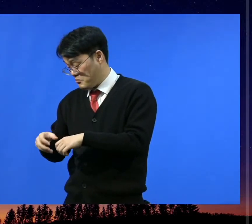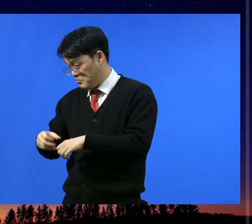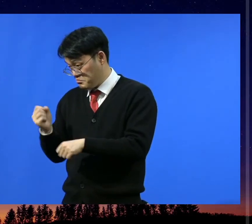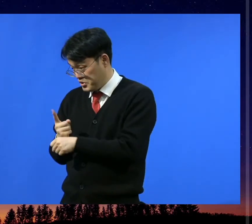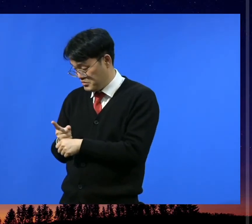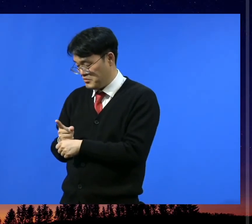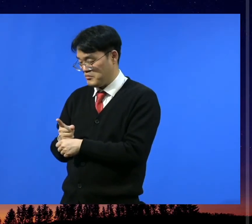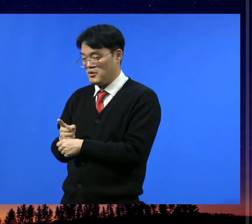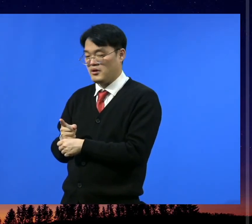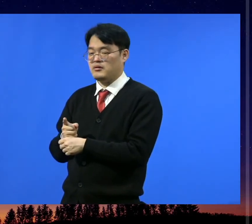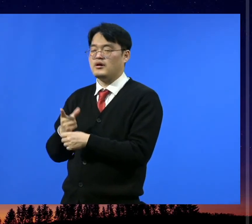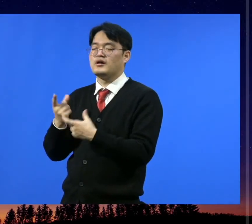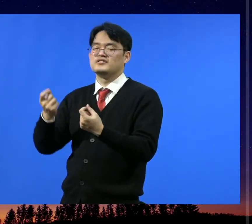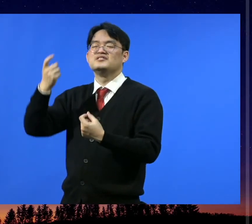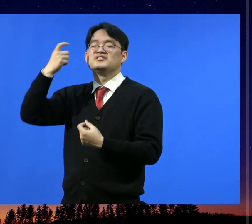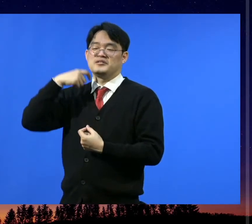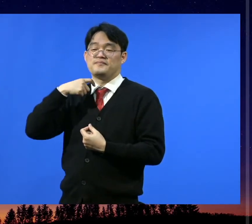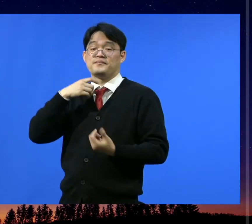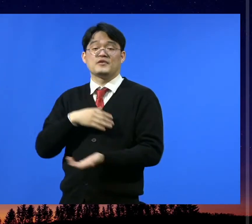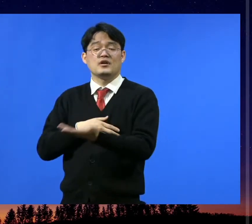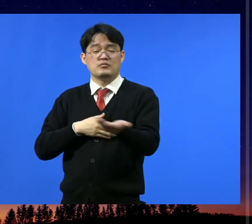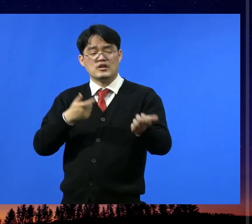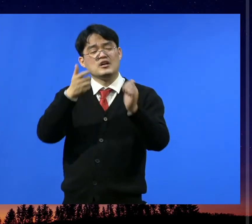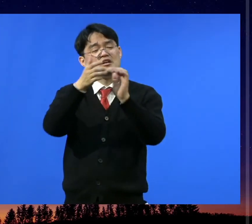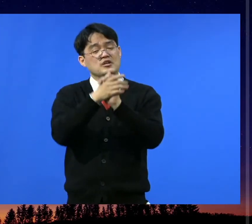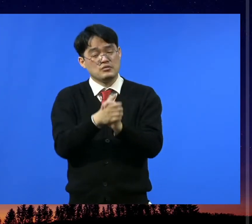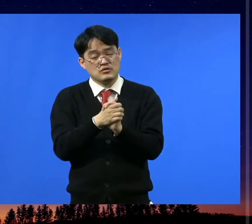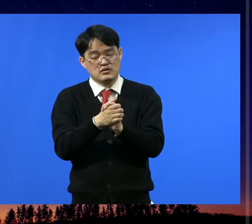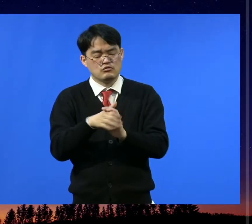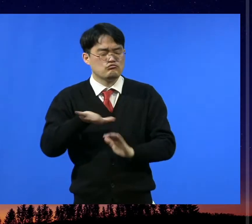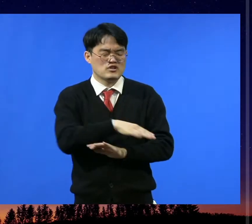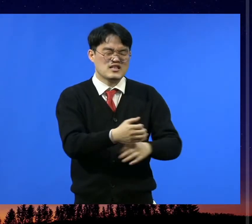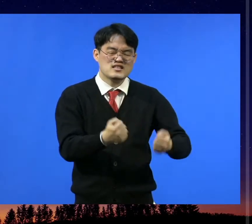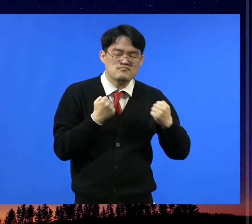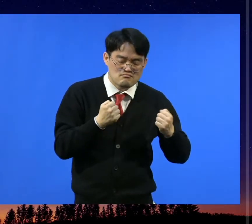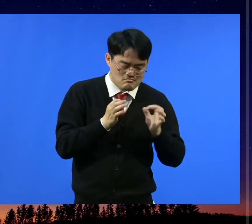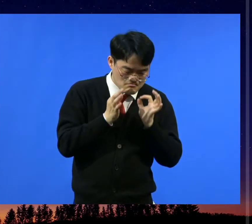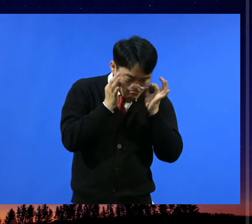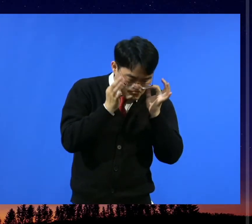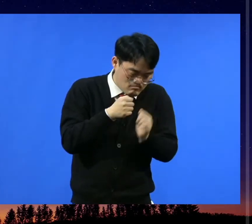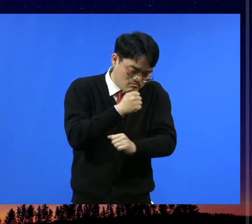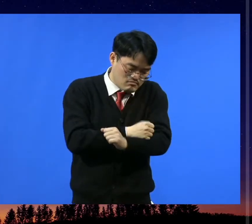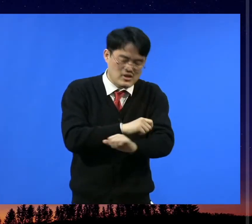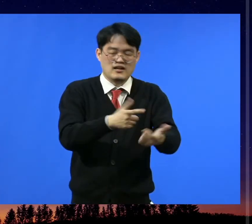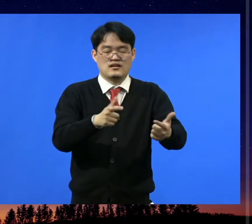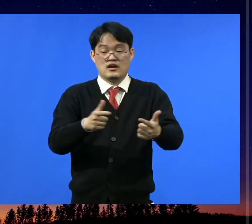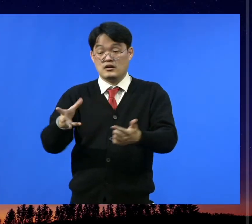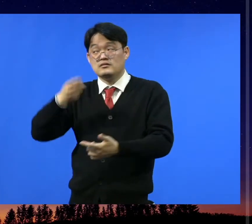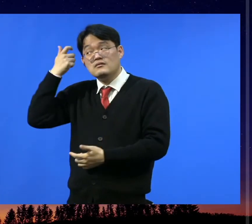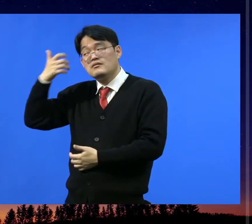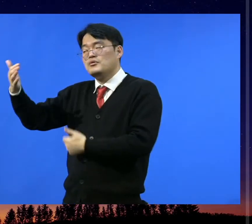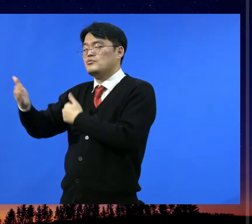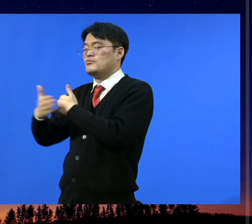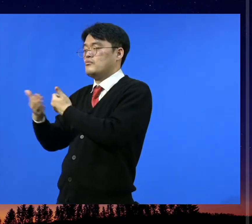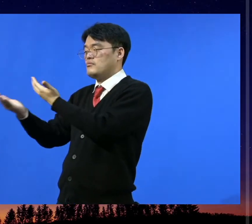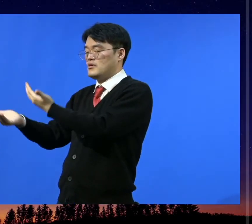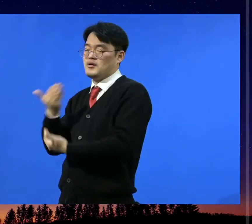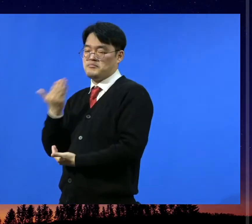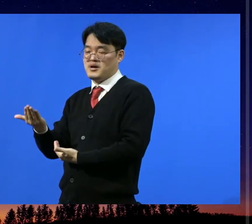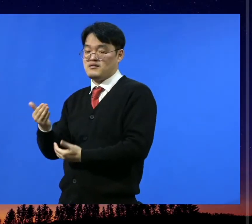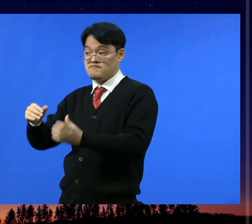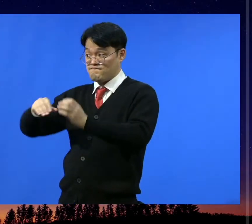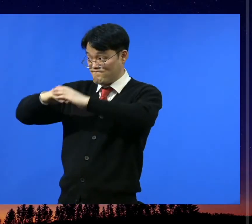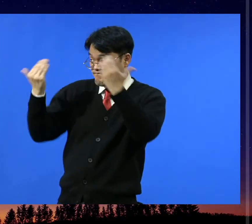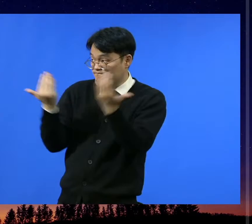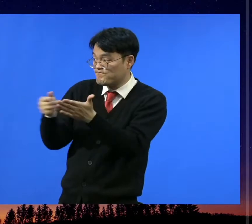사랑하는 성도 여러분, 기도를 우리 홀로 하는 게 아니에요. 성령이 도우셔야 합니다. 그래서 우리는 전적으로 성령의 도우심을 의지하고